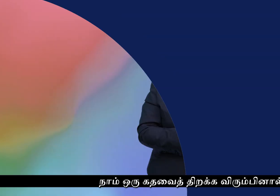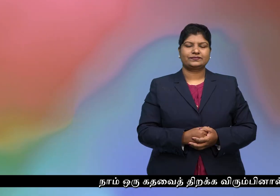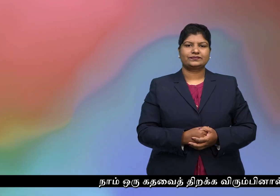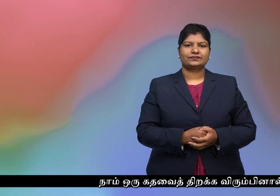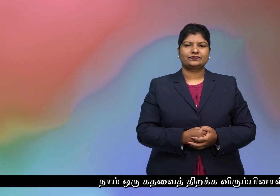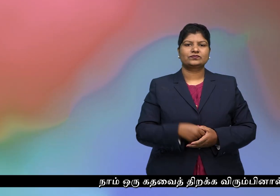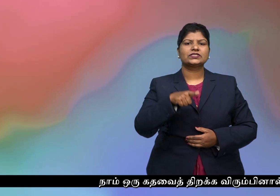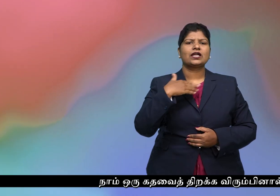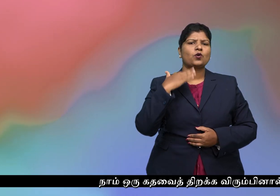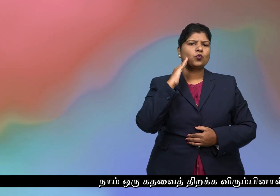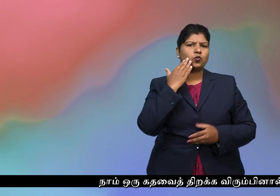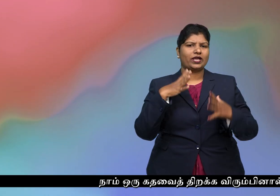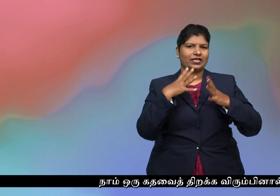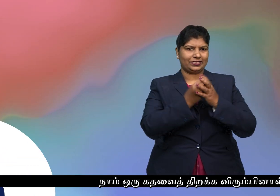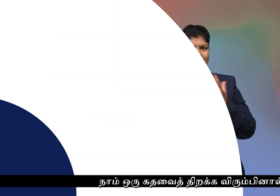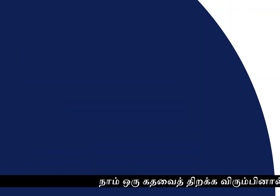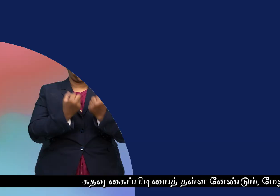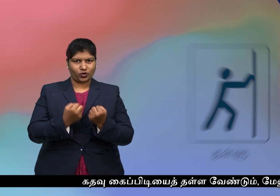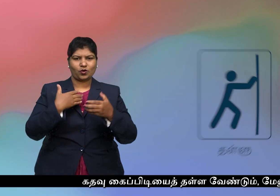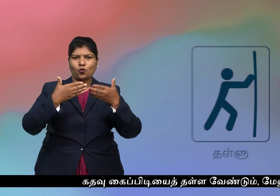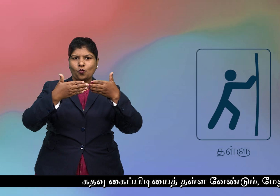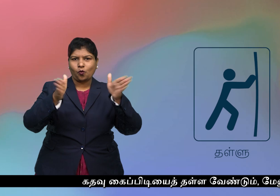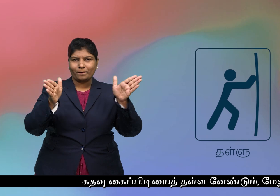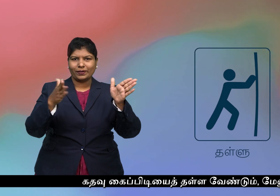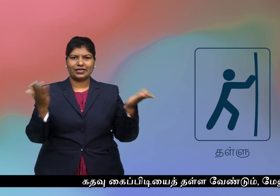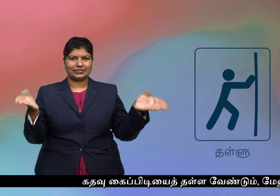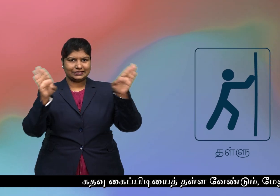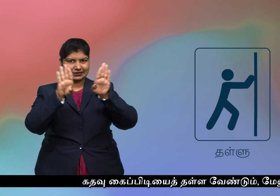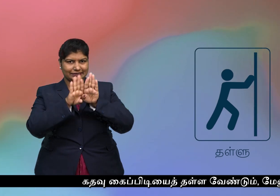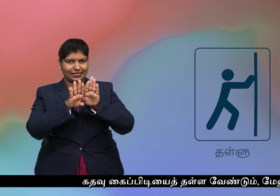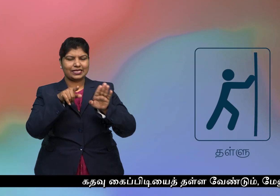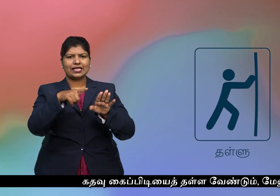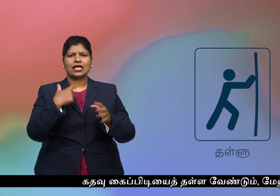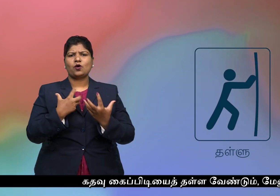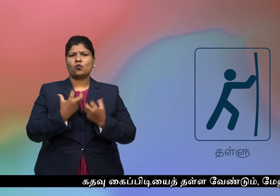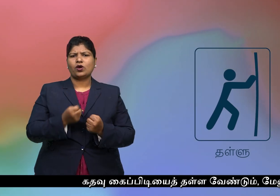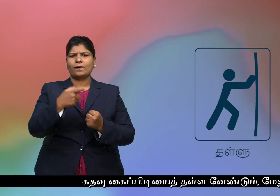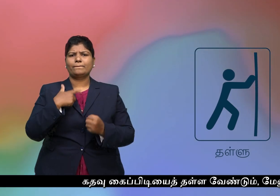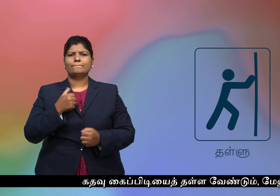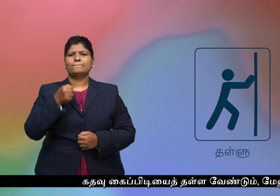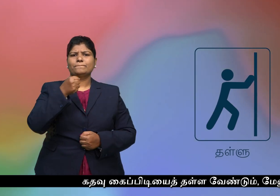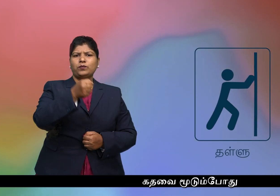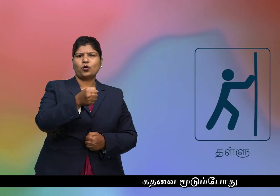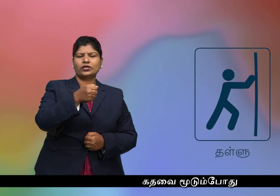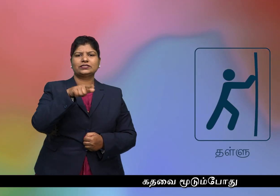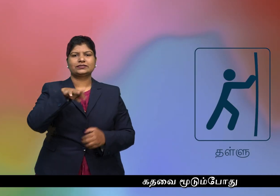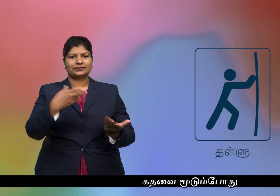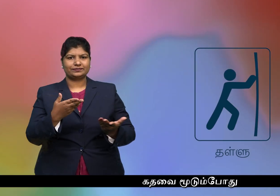நாம் ஒரு கதவை திறக்க விரும்பினால் கதவு கைப்பிடியை தள்ள வேண்டும். மேலும் கதவை